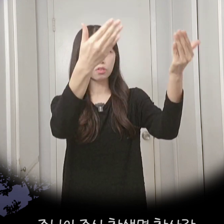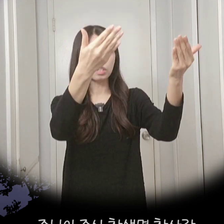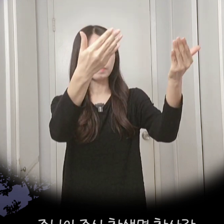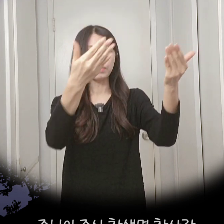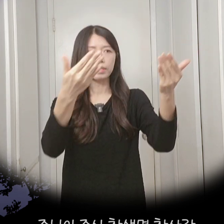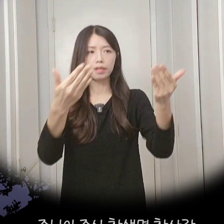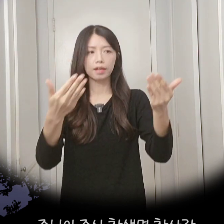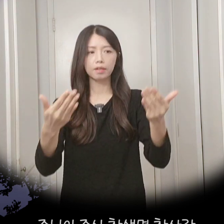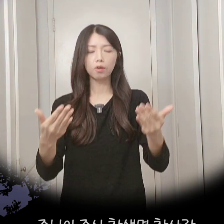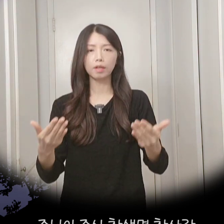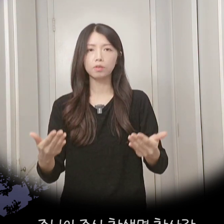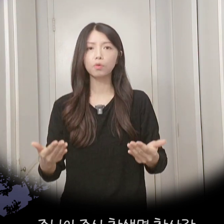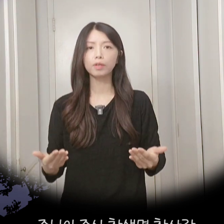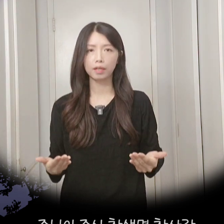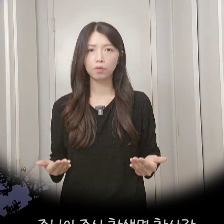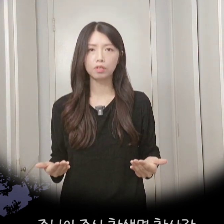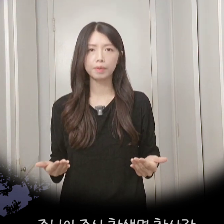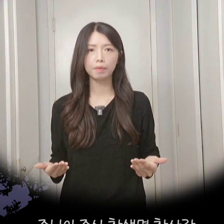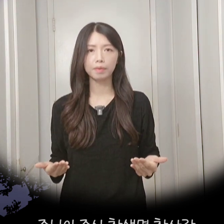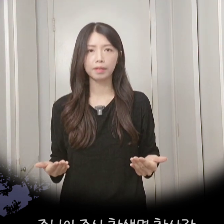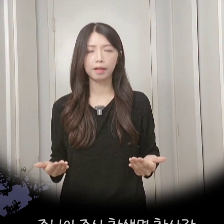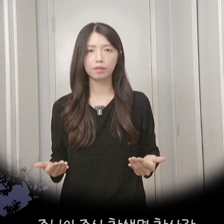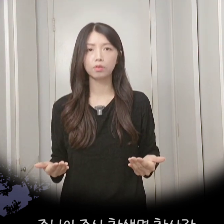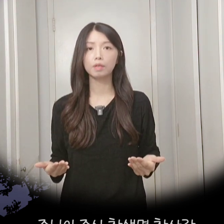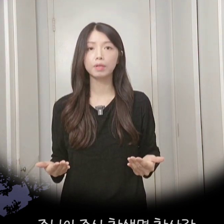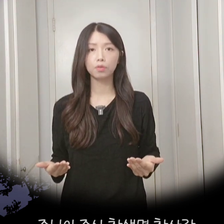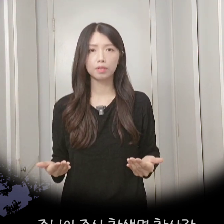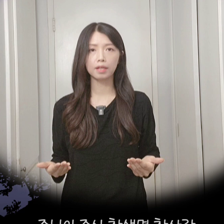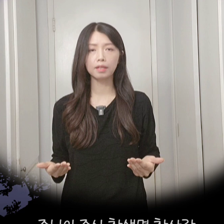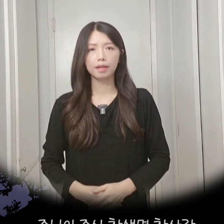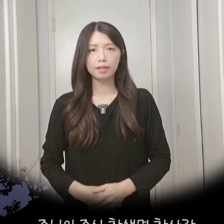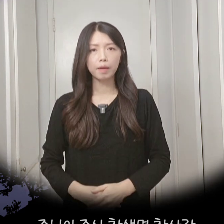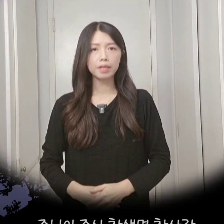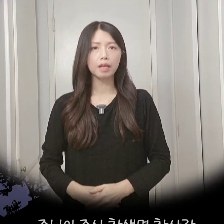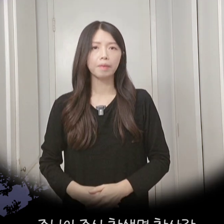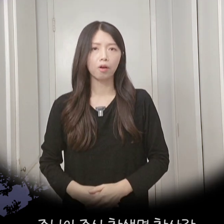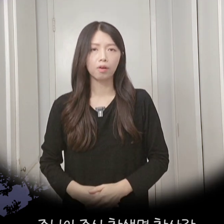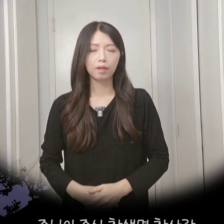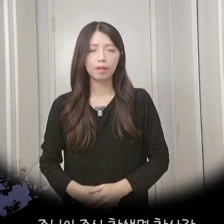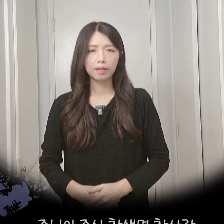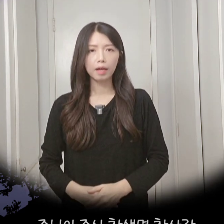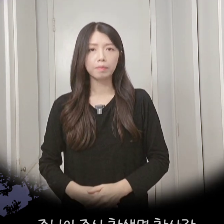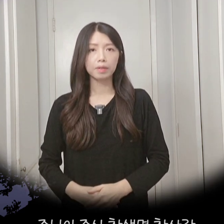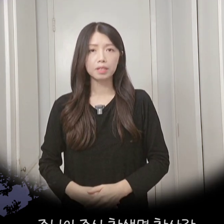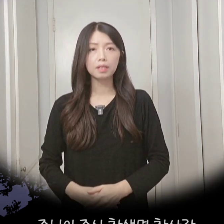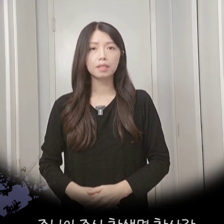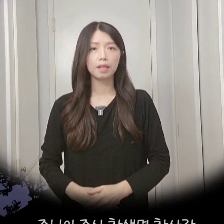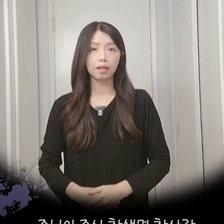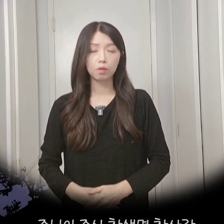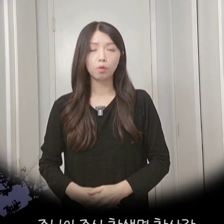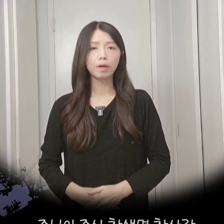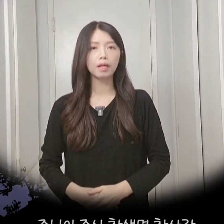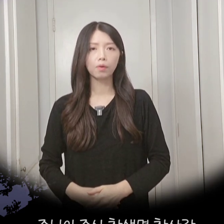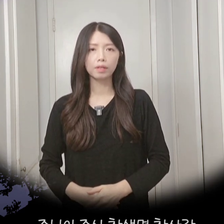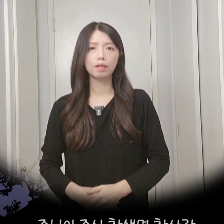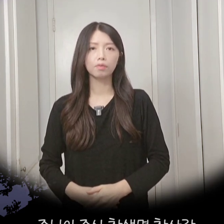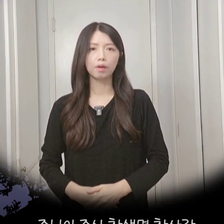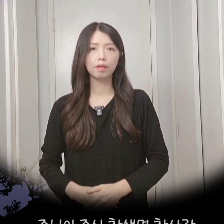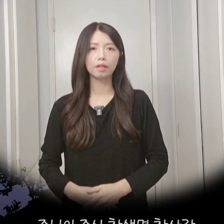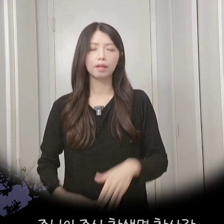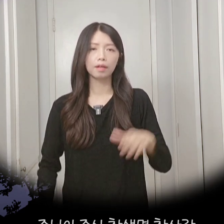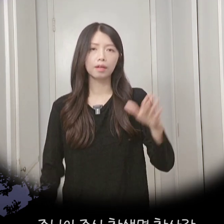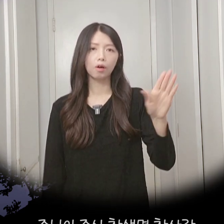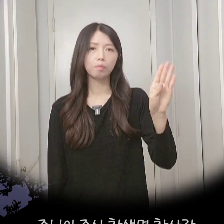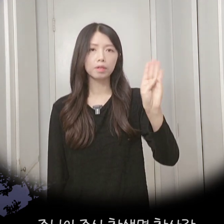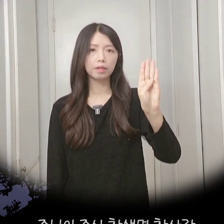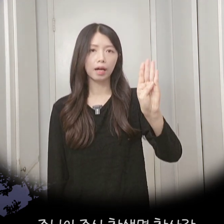때문에 주님의 위치에서 내 쪽으로 당겨주시면 됩니다. 주님이 주신 참 생명, 참, 진짜, 정말이라고 한 뜻의